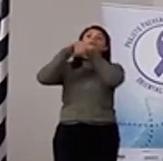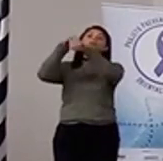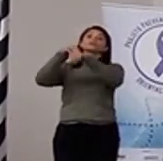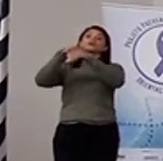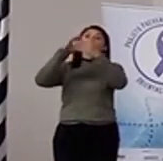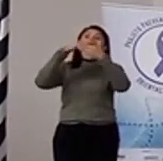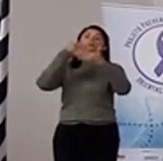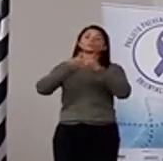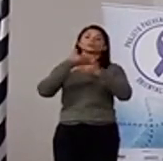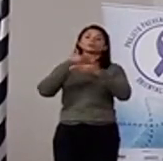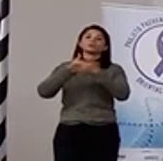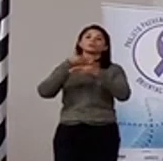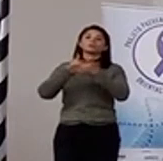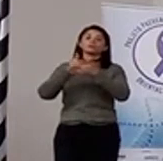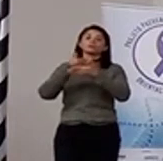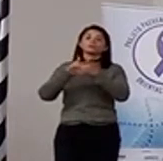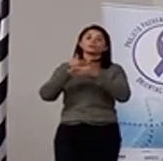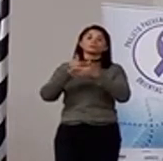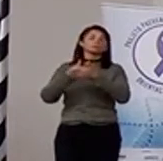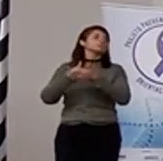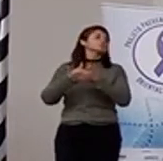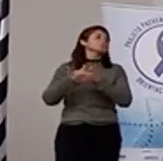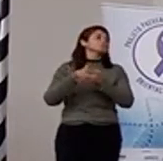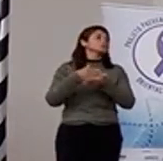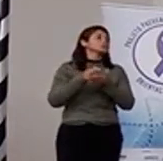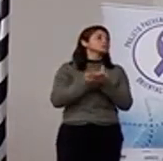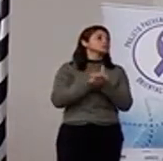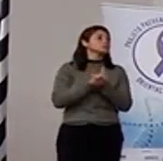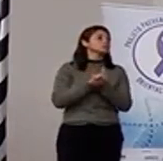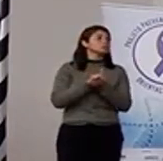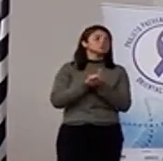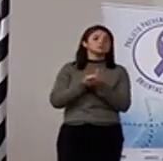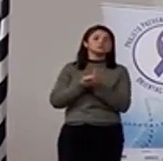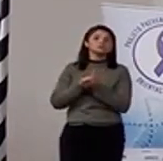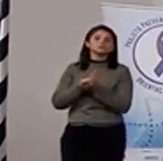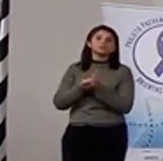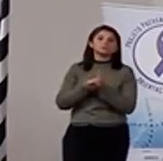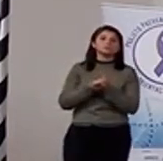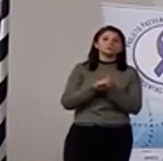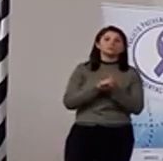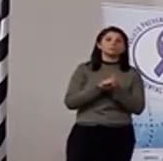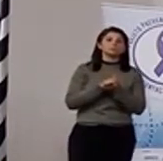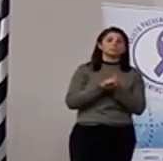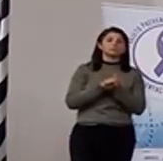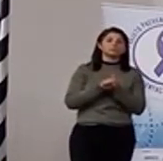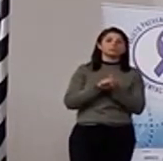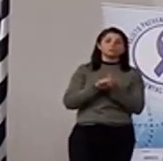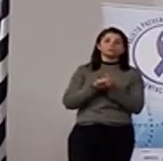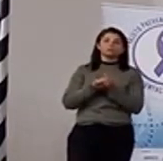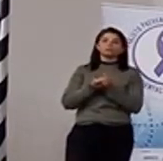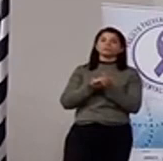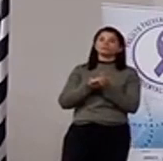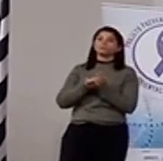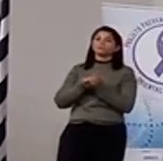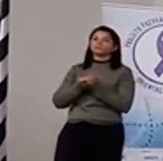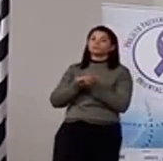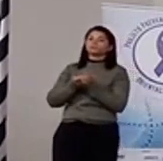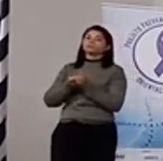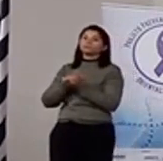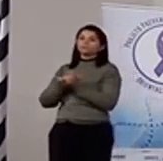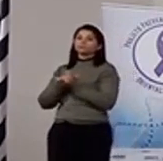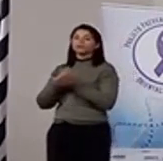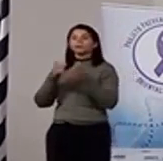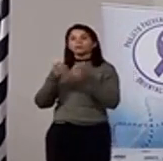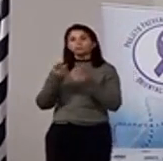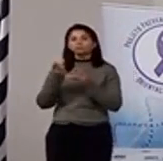no mês de junho. Isso você está me falando que você procurou serviço na Secretaria de Saúde e não souberam encaminhar. Eu procurei o serviço